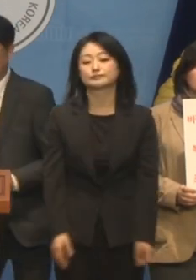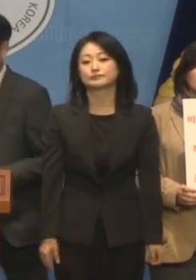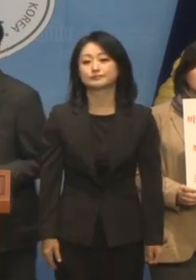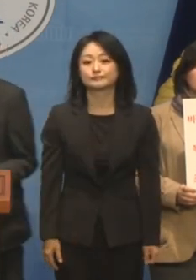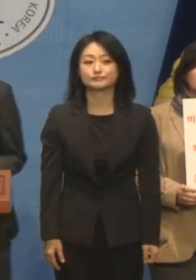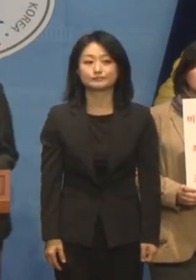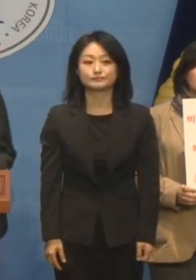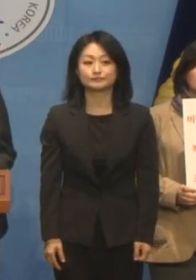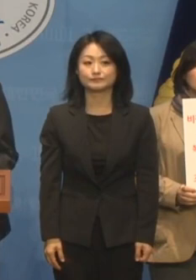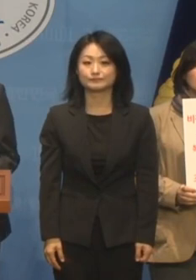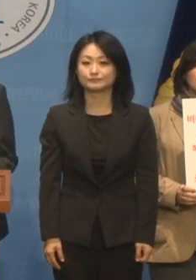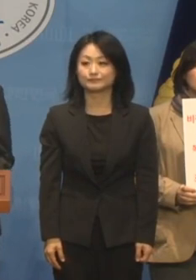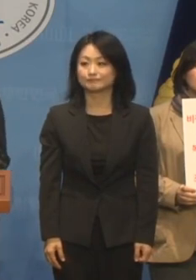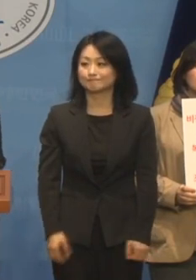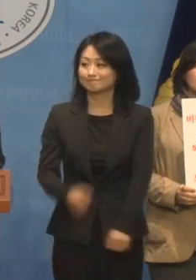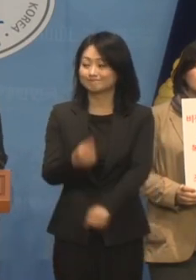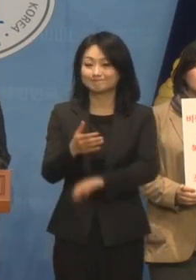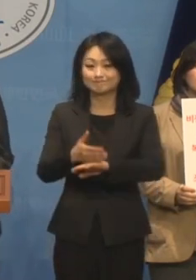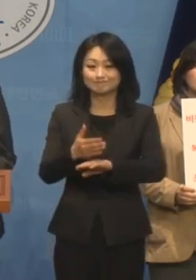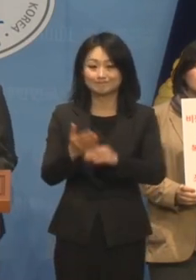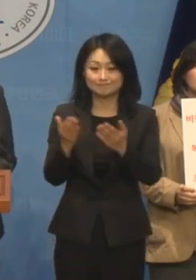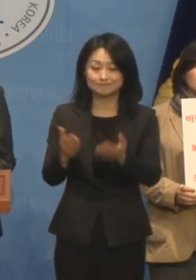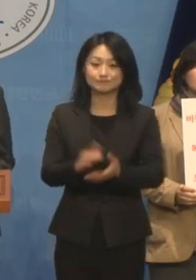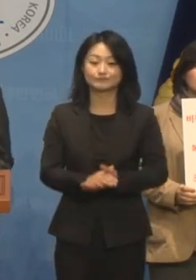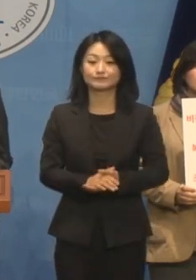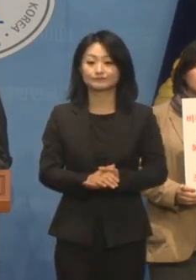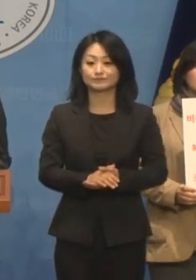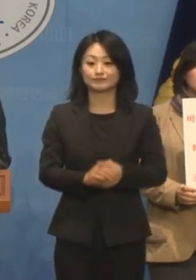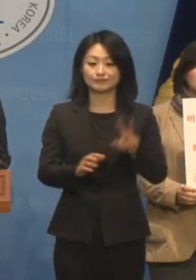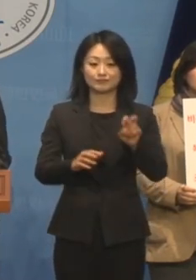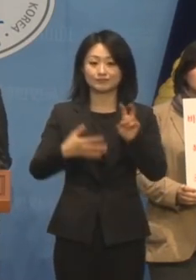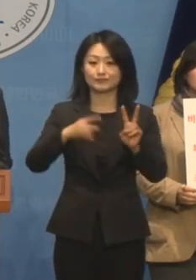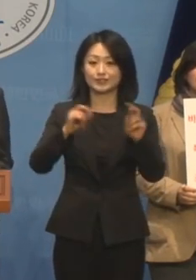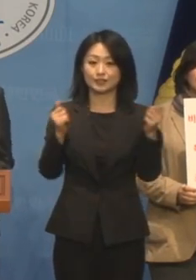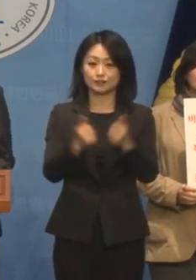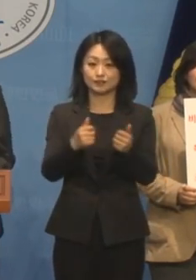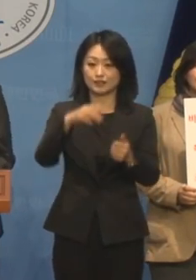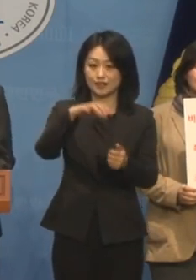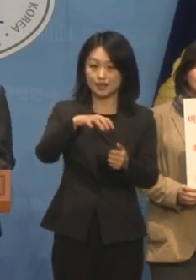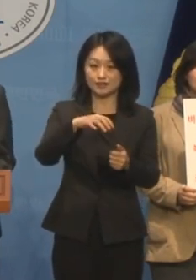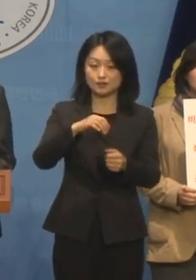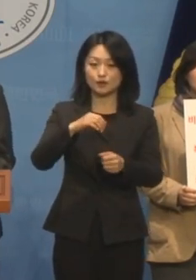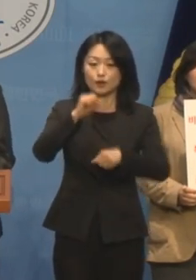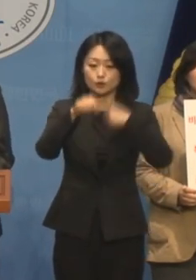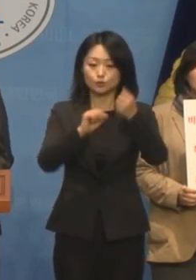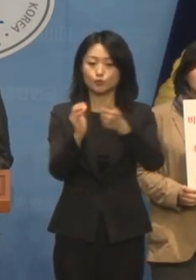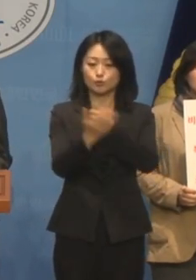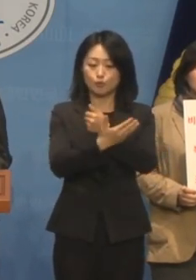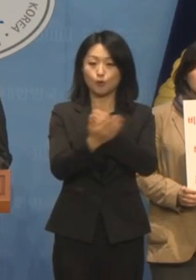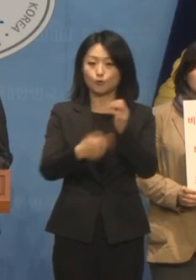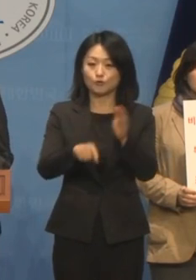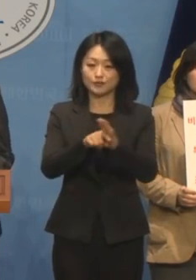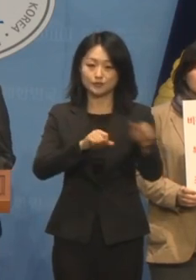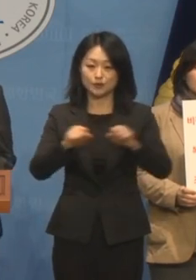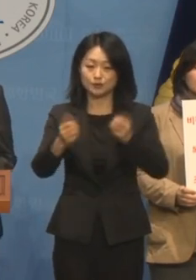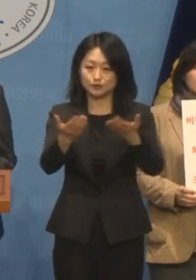네, 먼 걸음 해주셔서 너무 감사드리고 다음 국회에서 동물권을 위해서도 힘차게 또 많이 활동해 주시기를 이 자리를 빌어